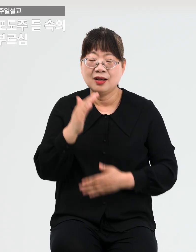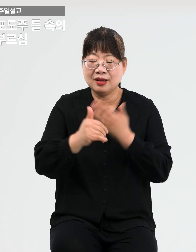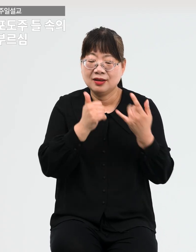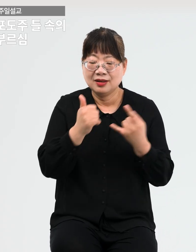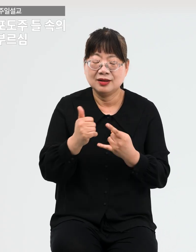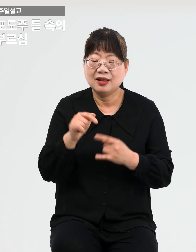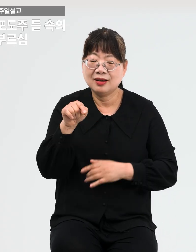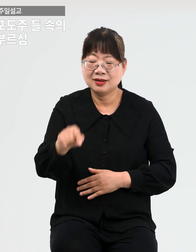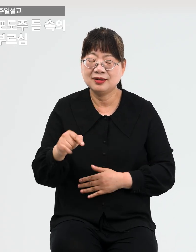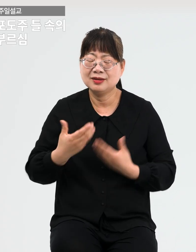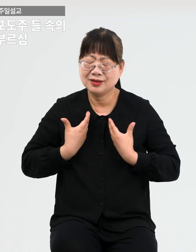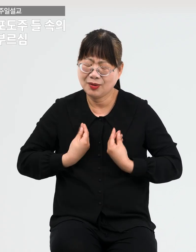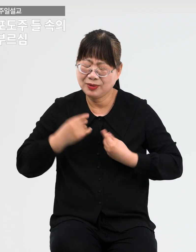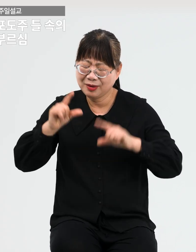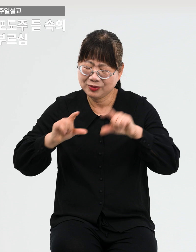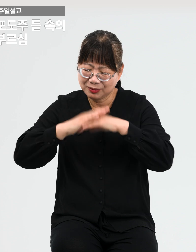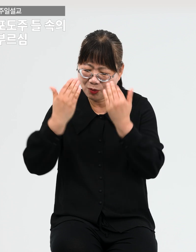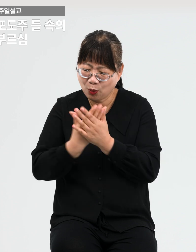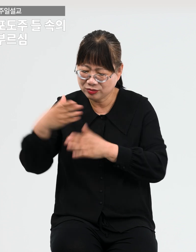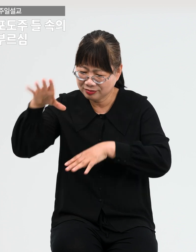다 들으신 다음에